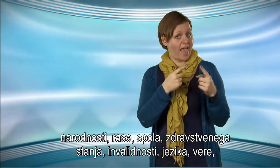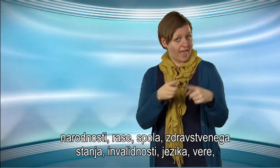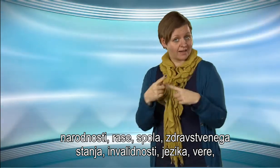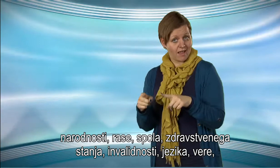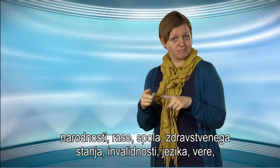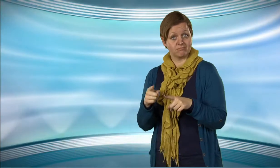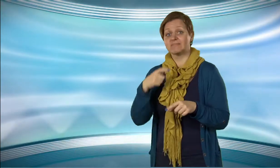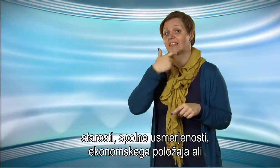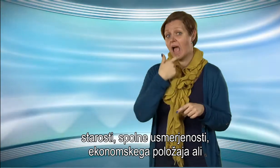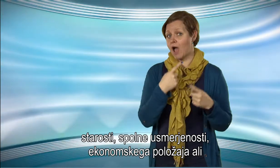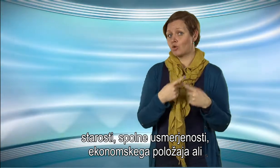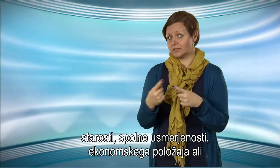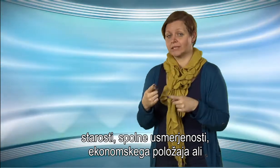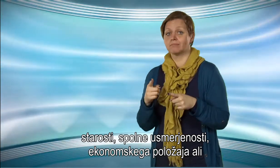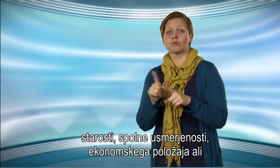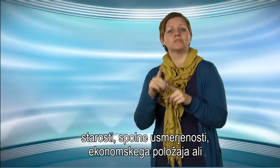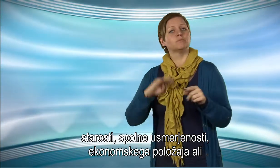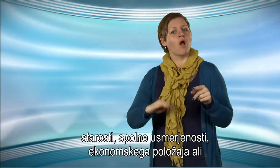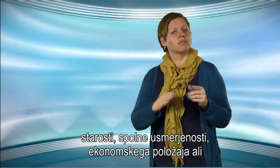ali katerekoli druge osebne okoliščine.